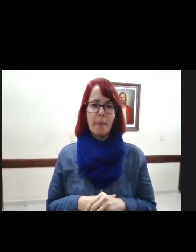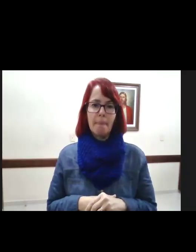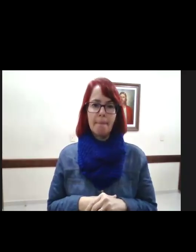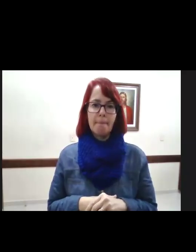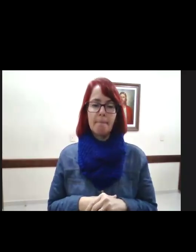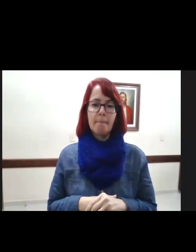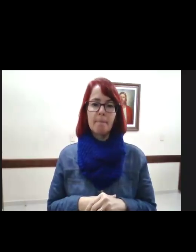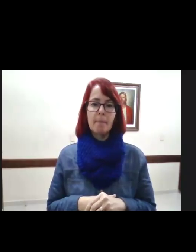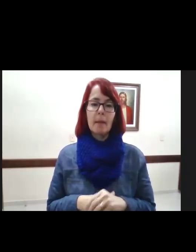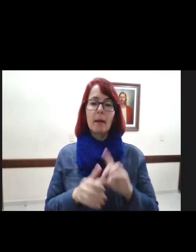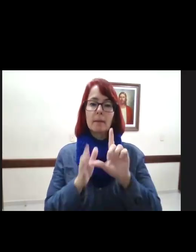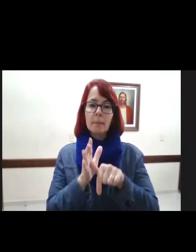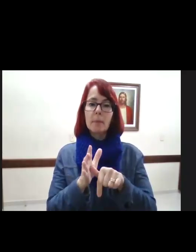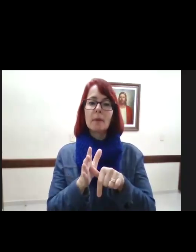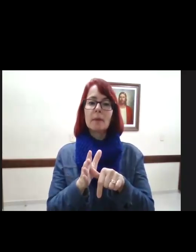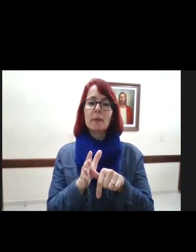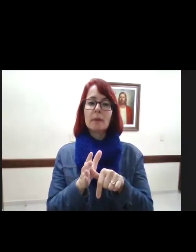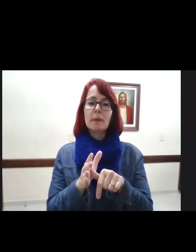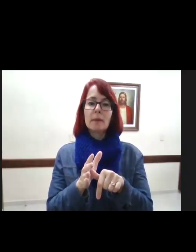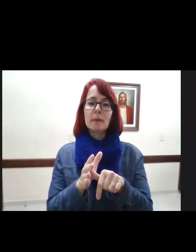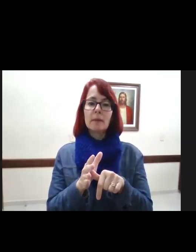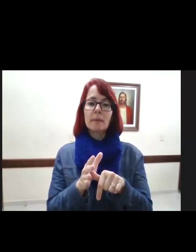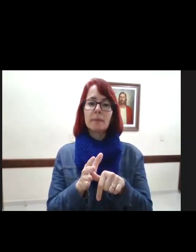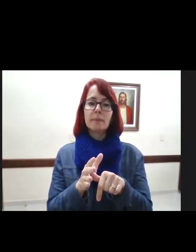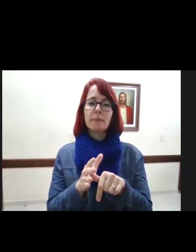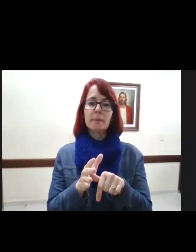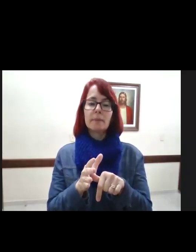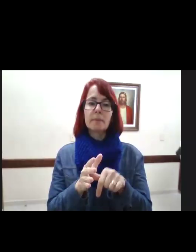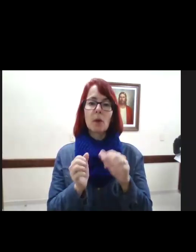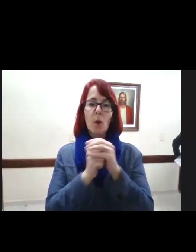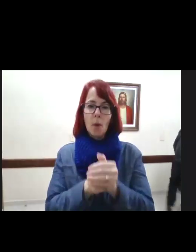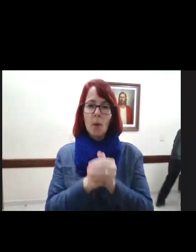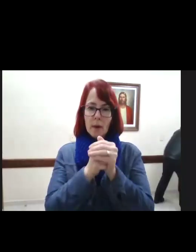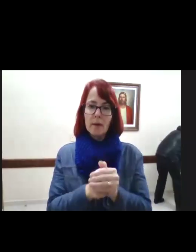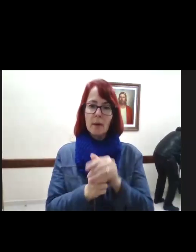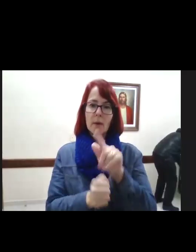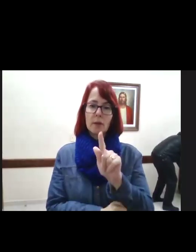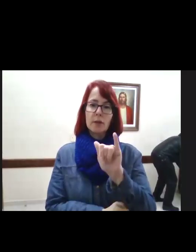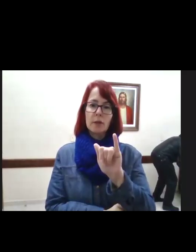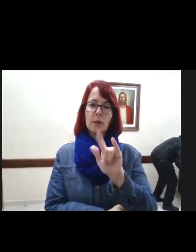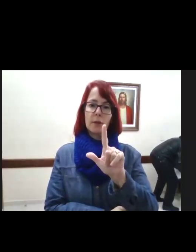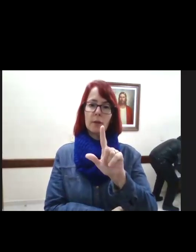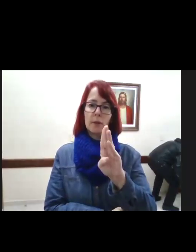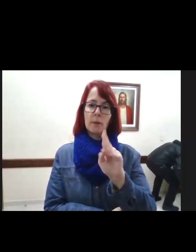Nós, em seguida, vamos então cantar, vamos ser elevados em oração pelo irmão Gilberto Bonini Ribeiro Júnior.